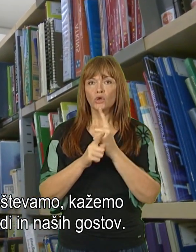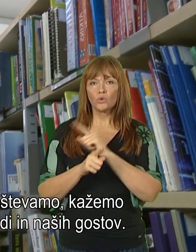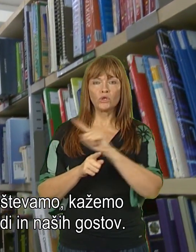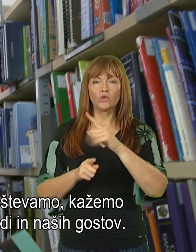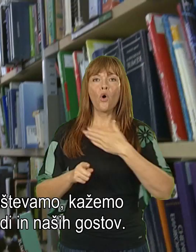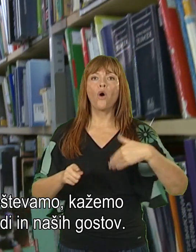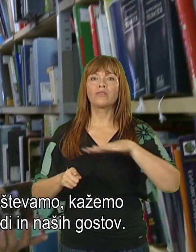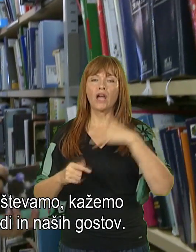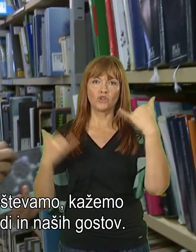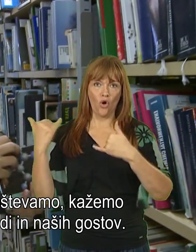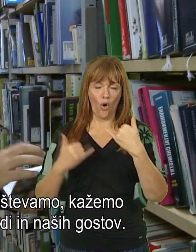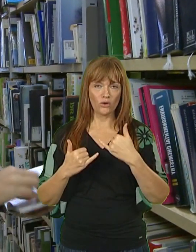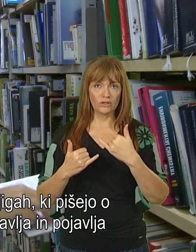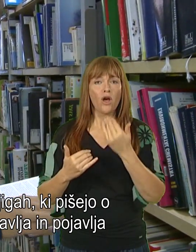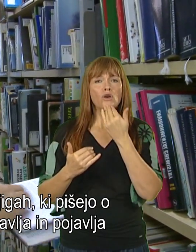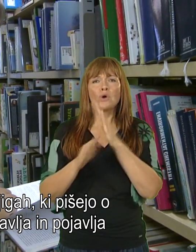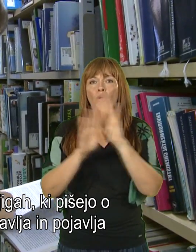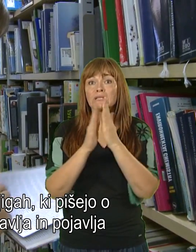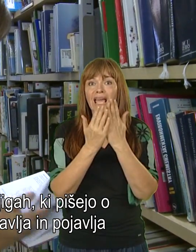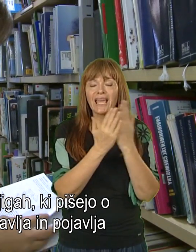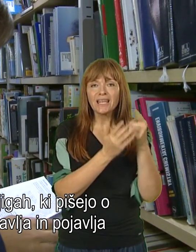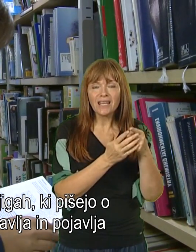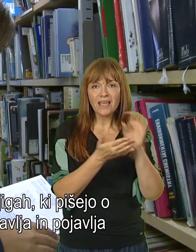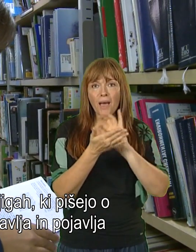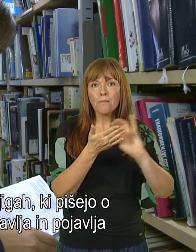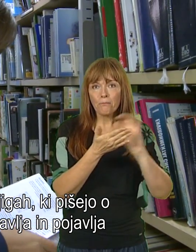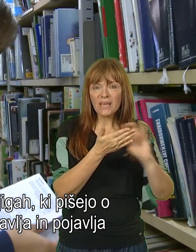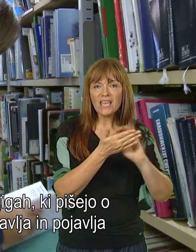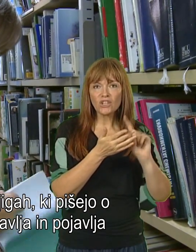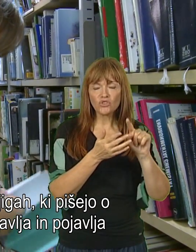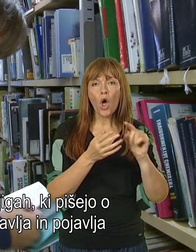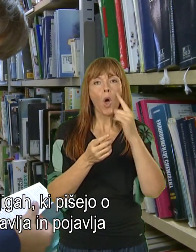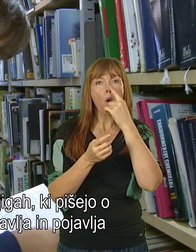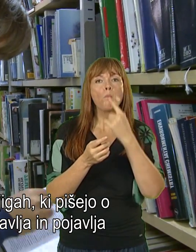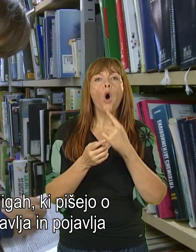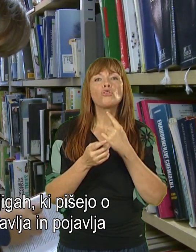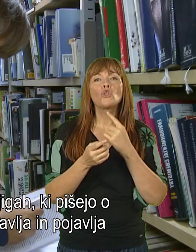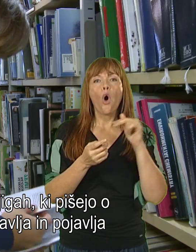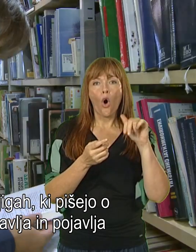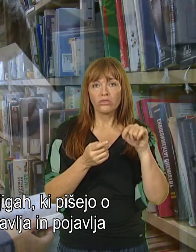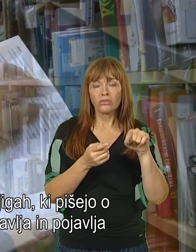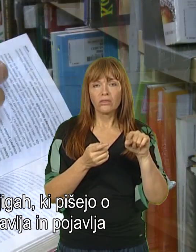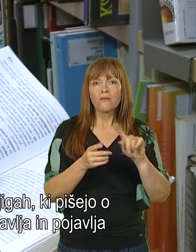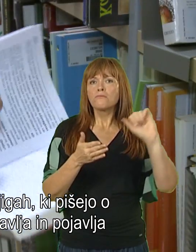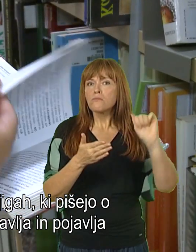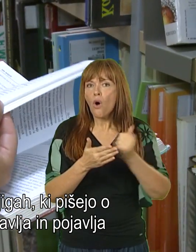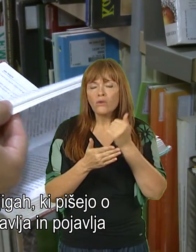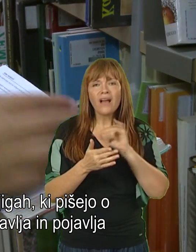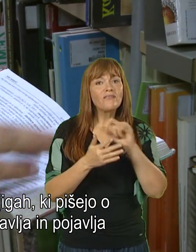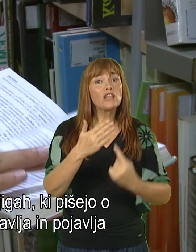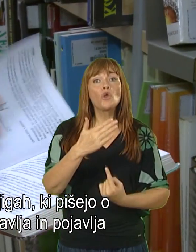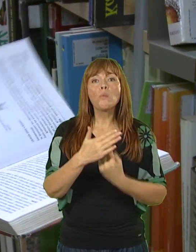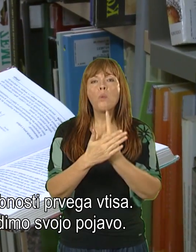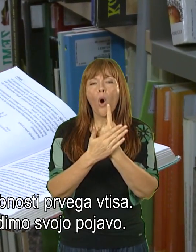do naših gostov. Torej, skoraj v vseh knjigah, ki pišejo o bontonu, se ponavlja in se